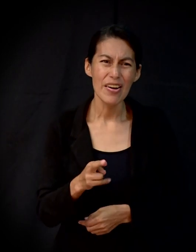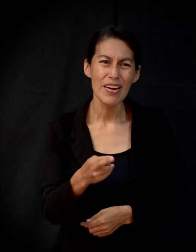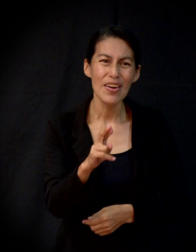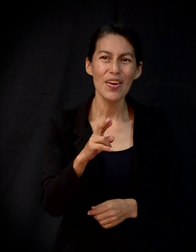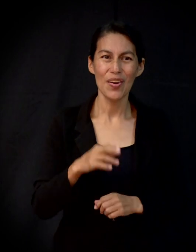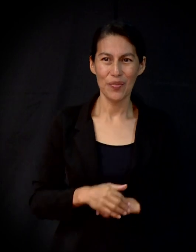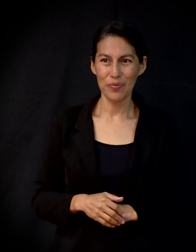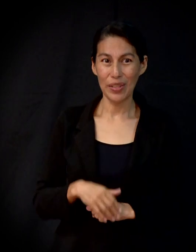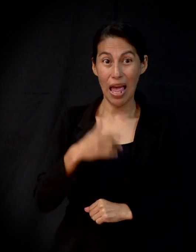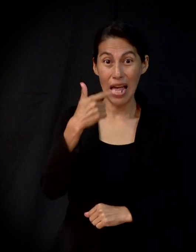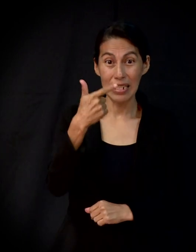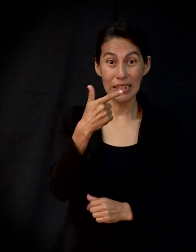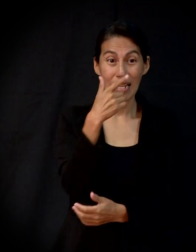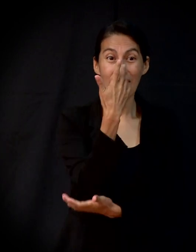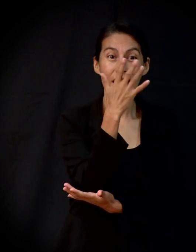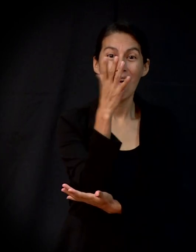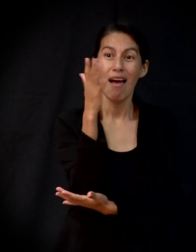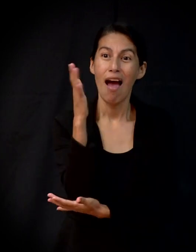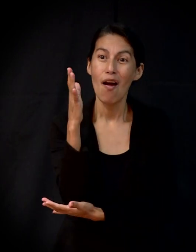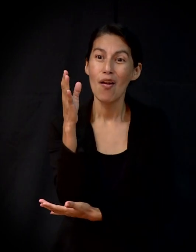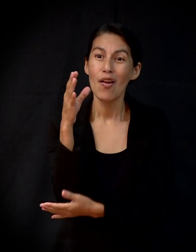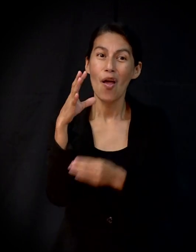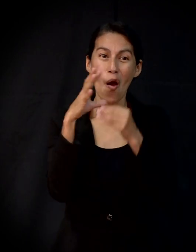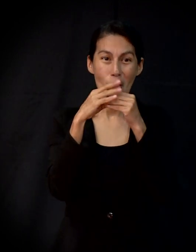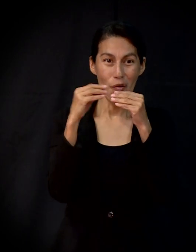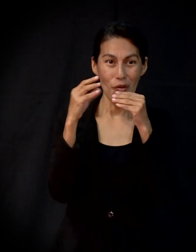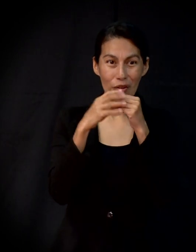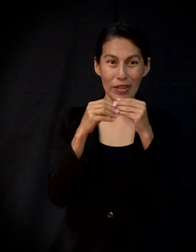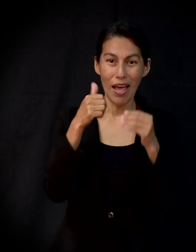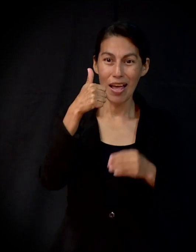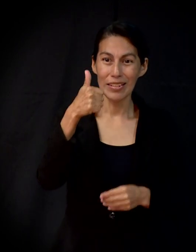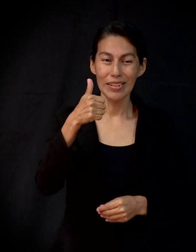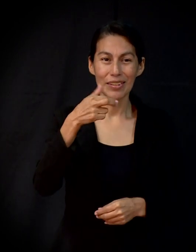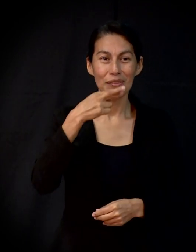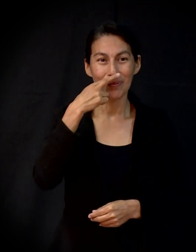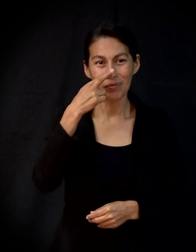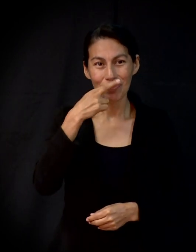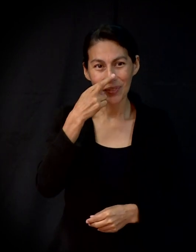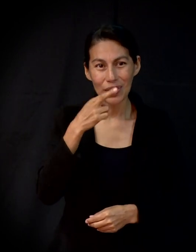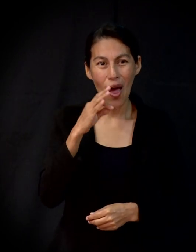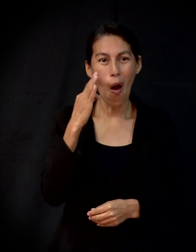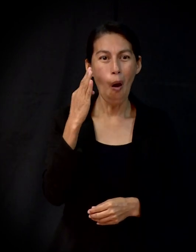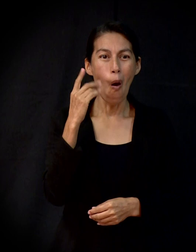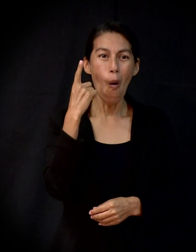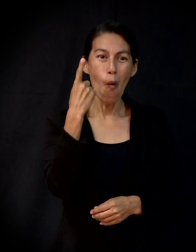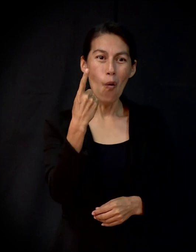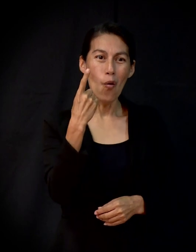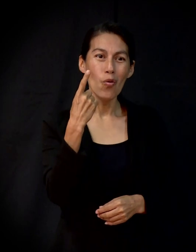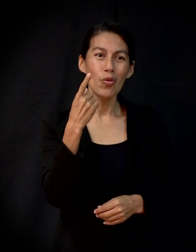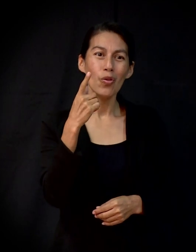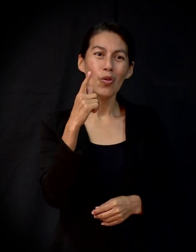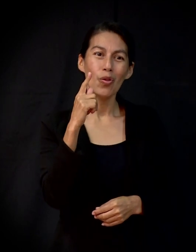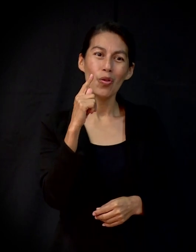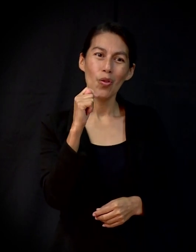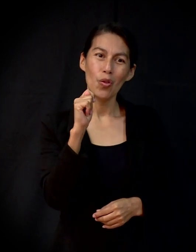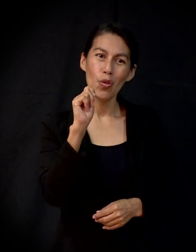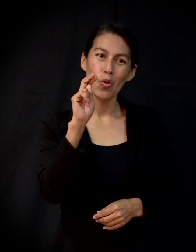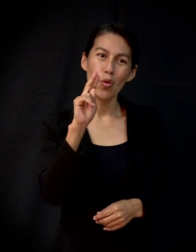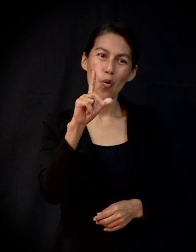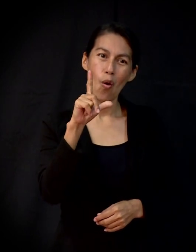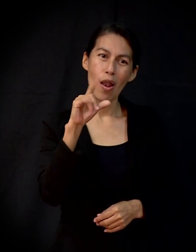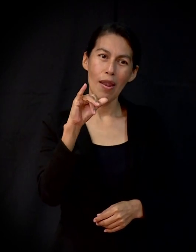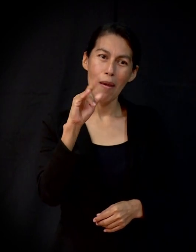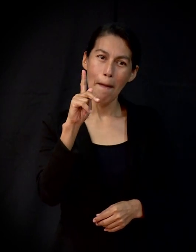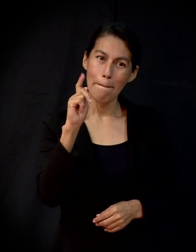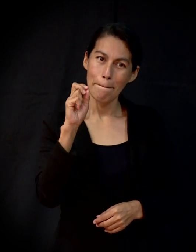con siete árboles frutales, seis rosales, un tulipán mexicano a